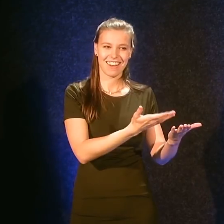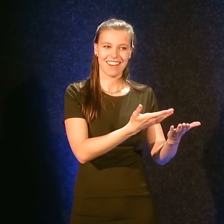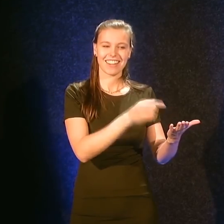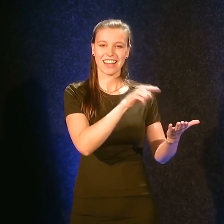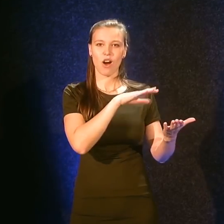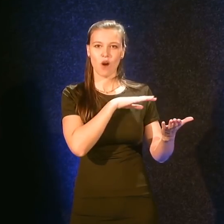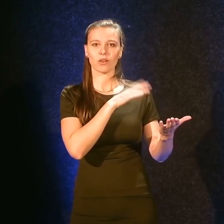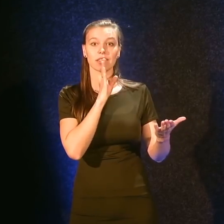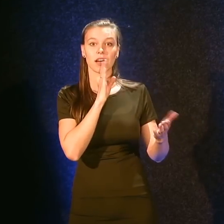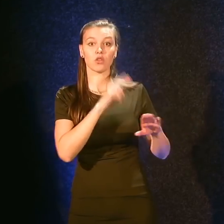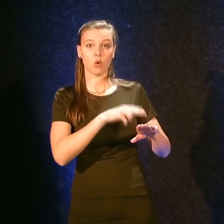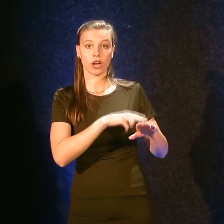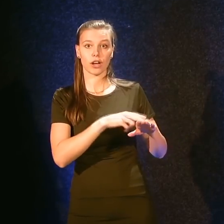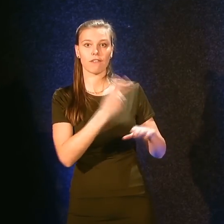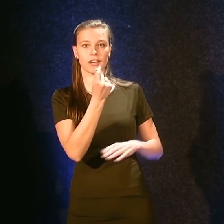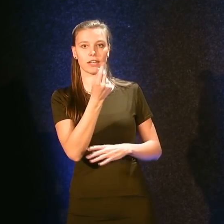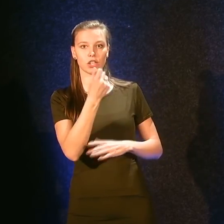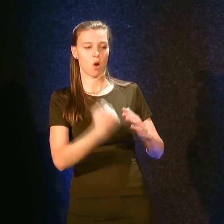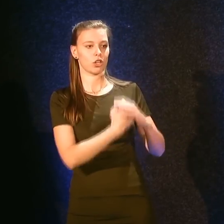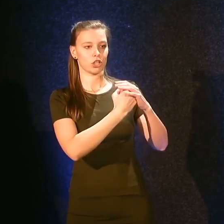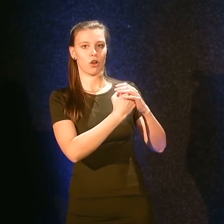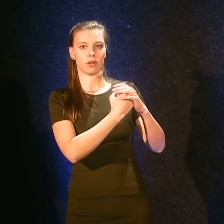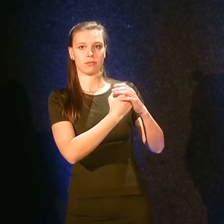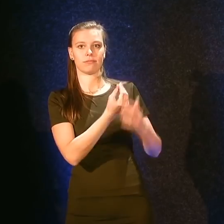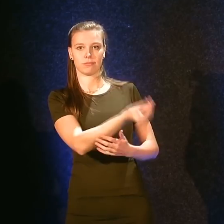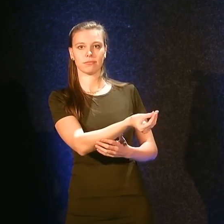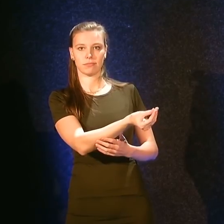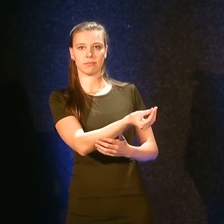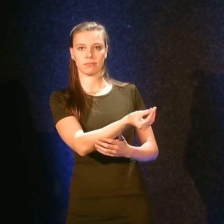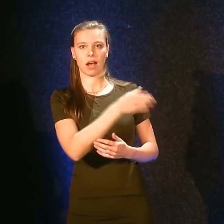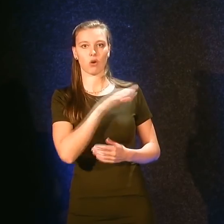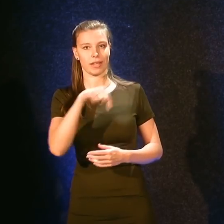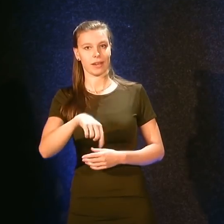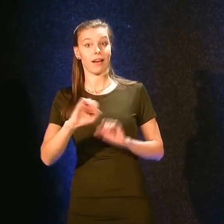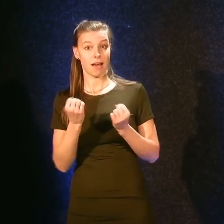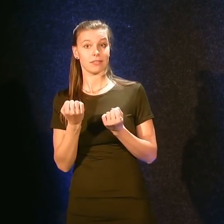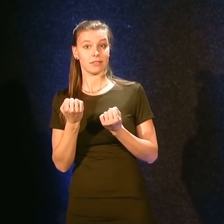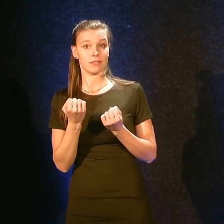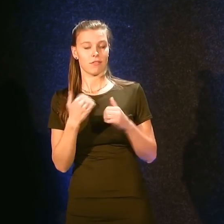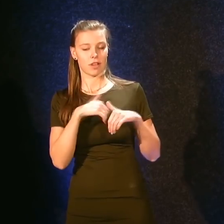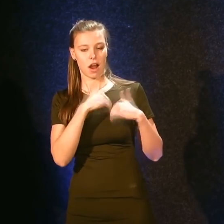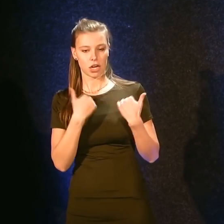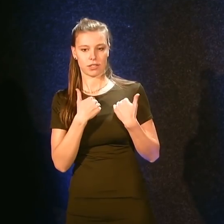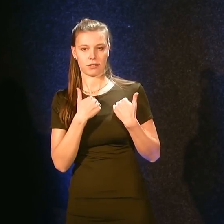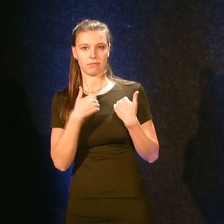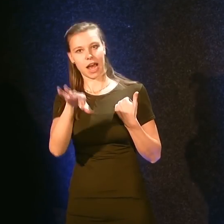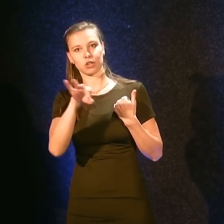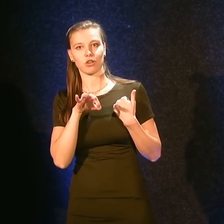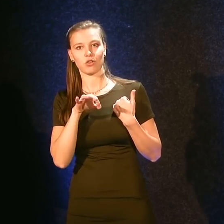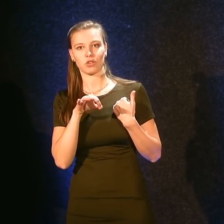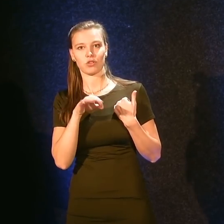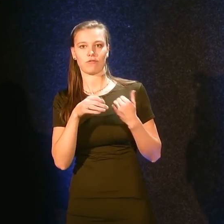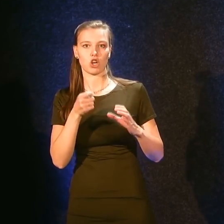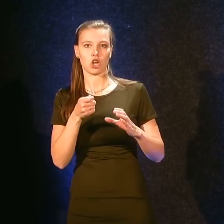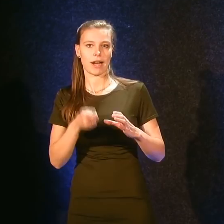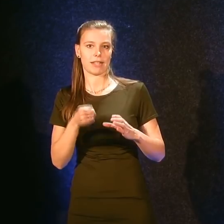het nodig is, en het zal nodig zijn, ook financieel te ondersteunen. Dus, maar ook hier natuurlijk kan dat van harte daartoe uitgenodigd.